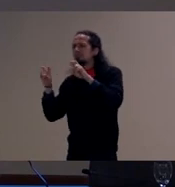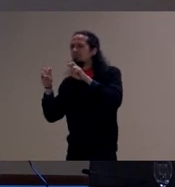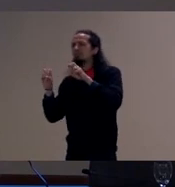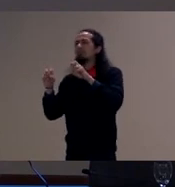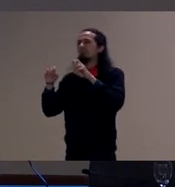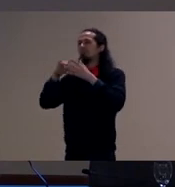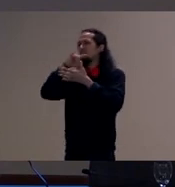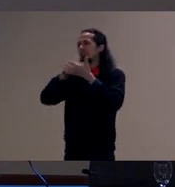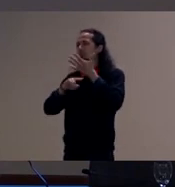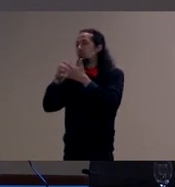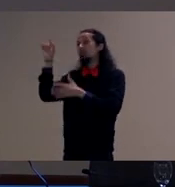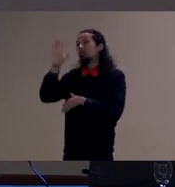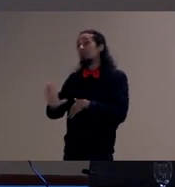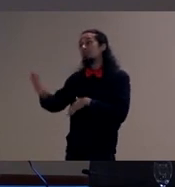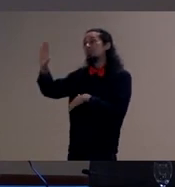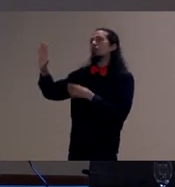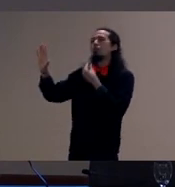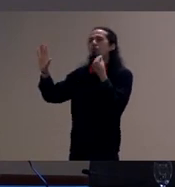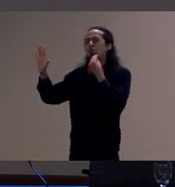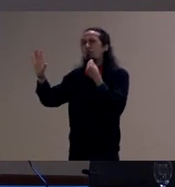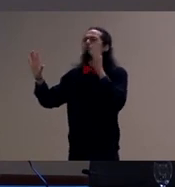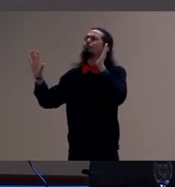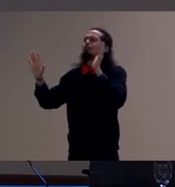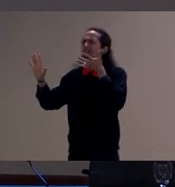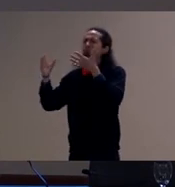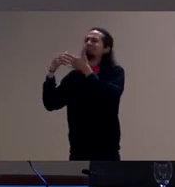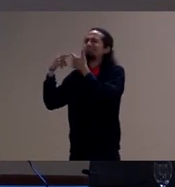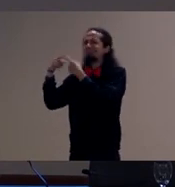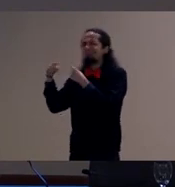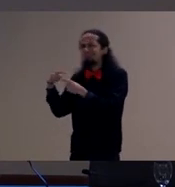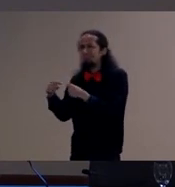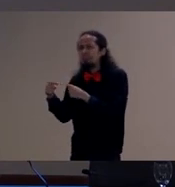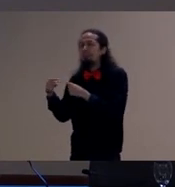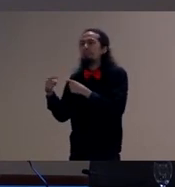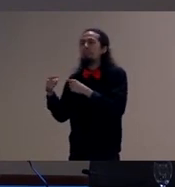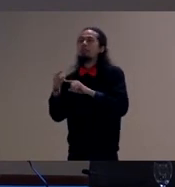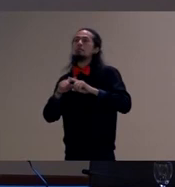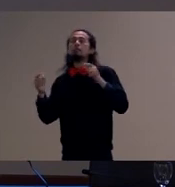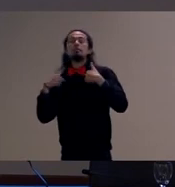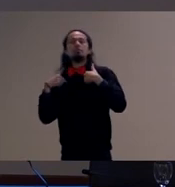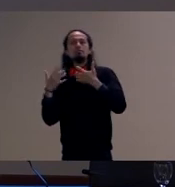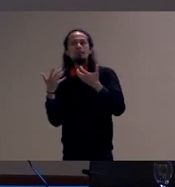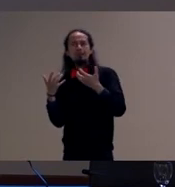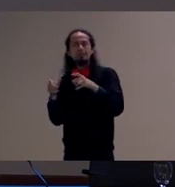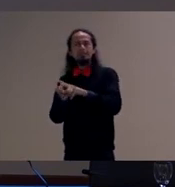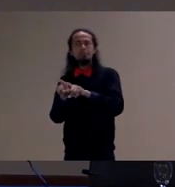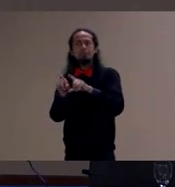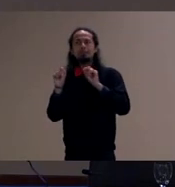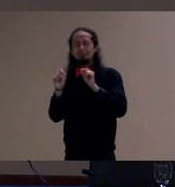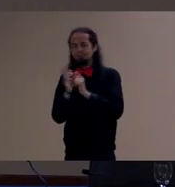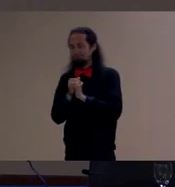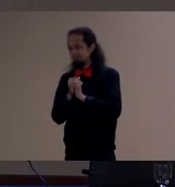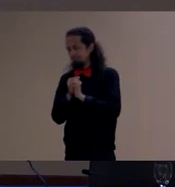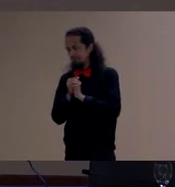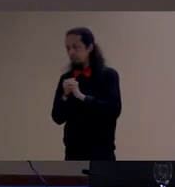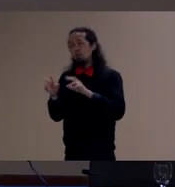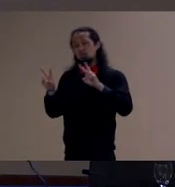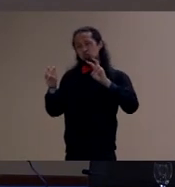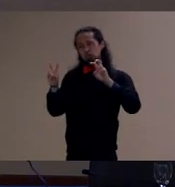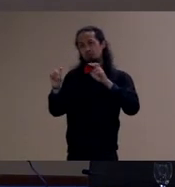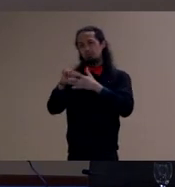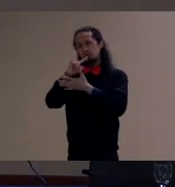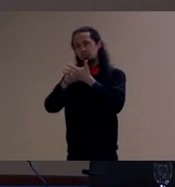Nacional mas vou do contexto Nacional trazer Mais especificamente